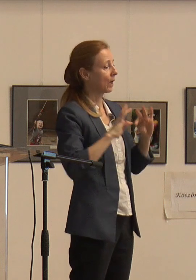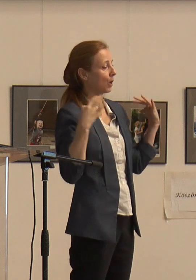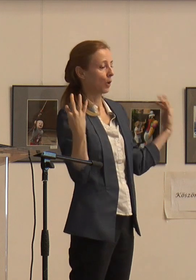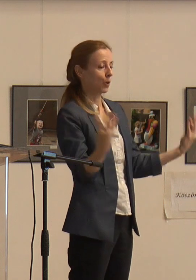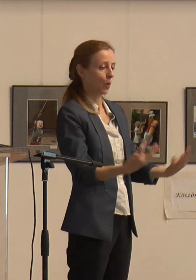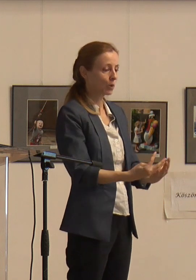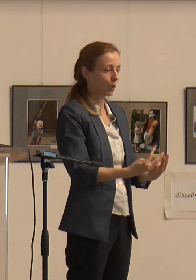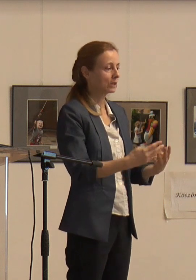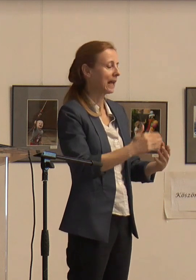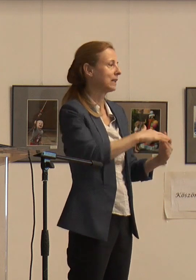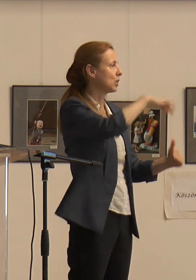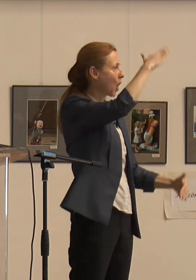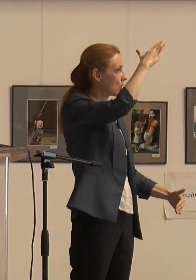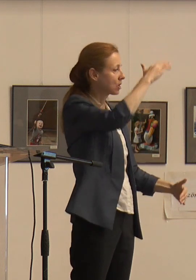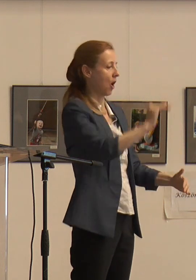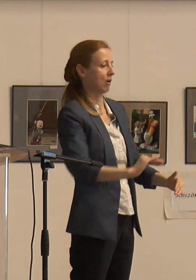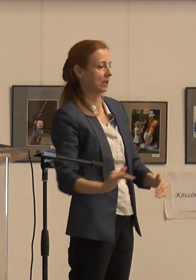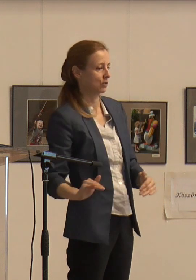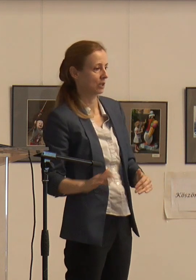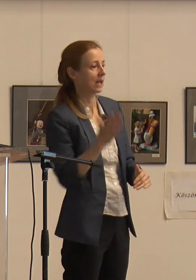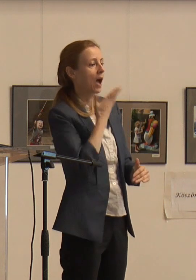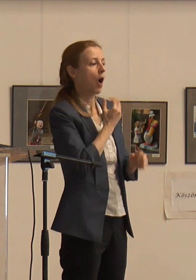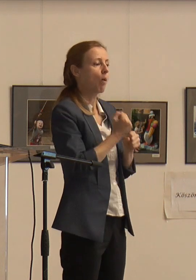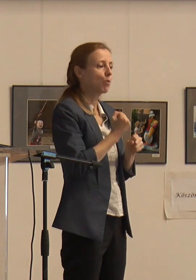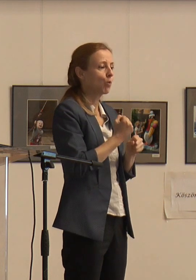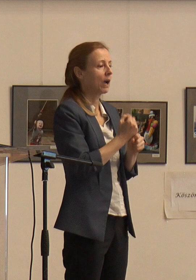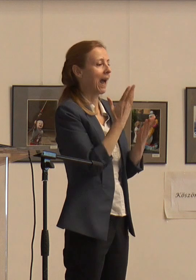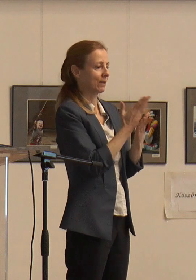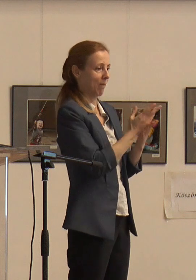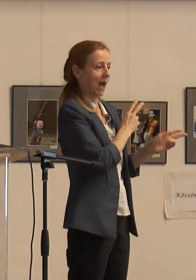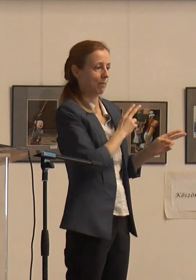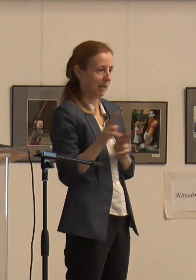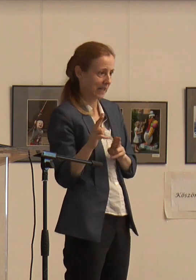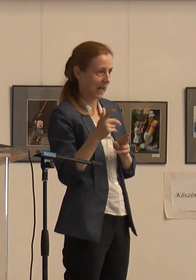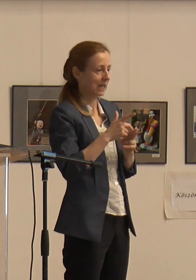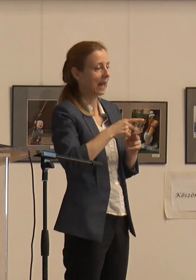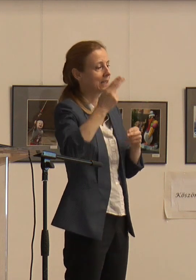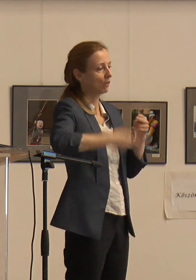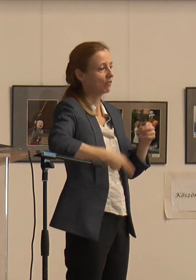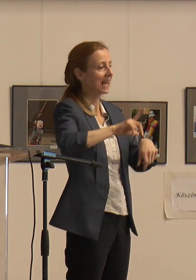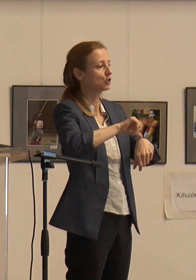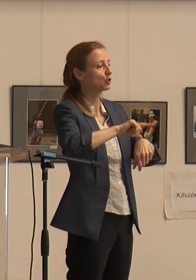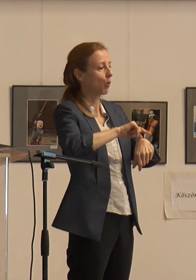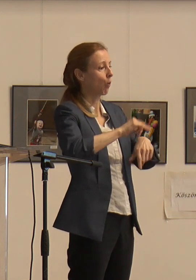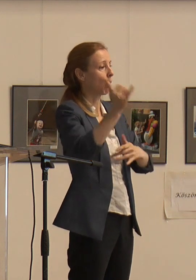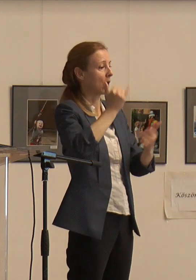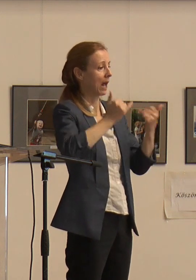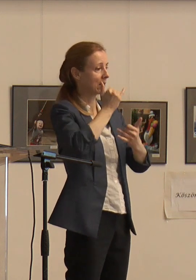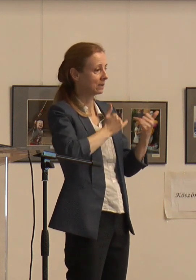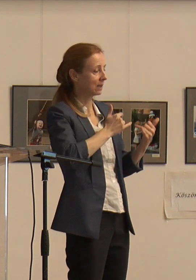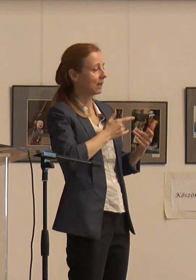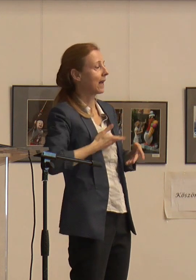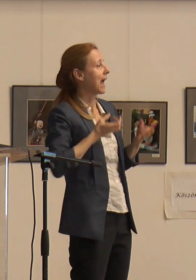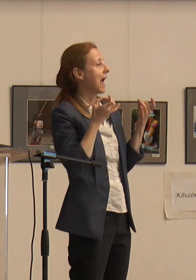körülötted nagyra és kicsinre. És ha majd munkád betellek, és a végső óra elközelget,